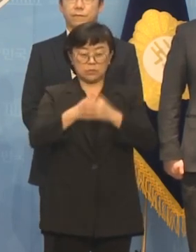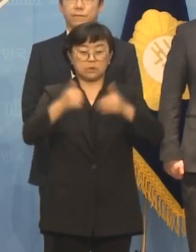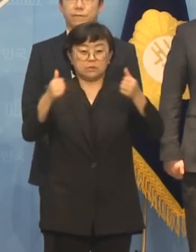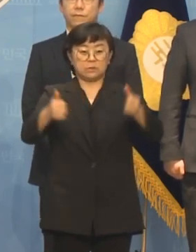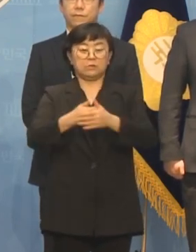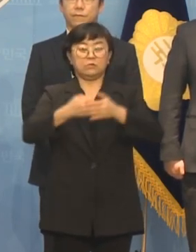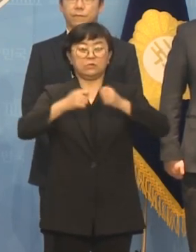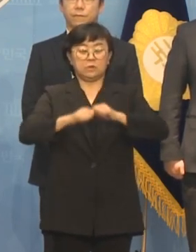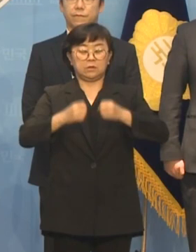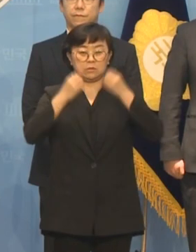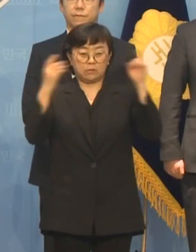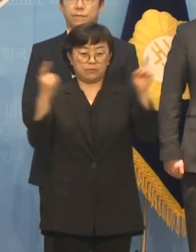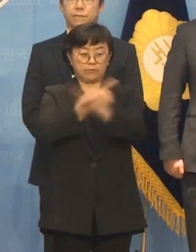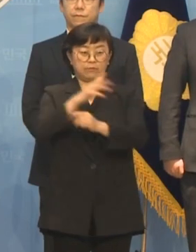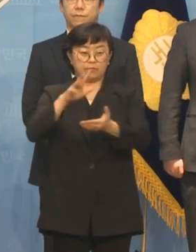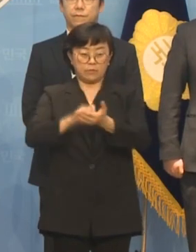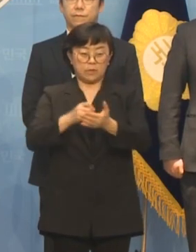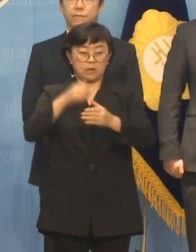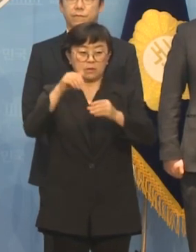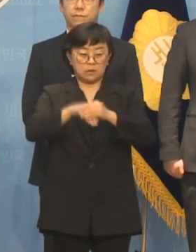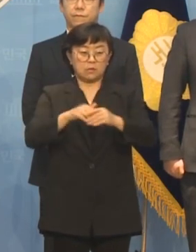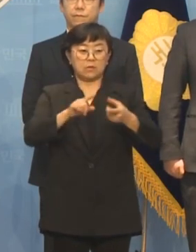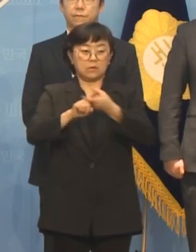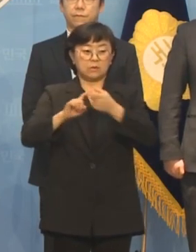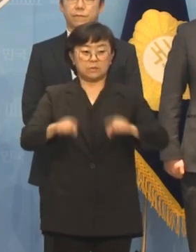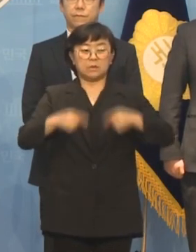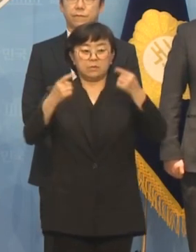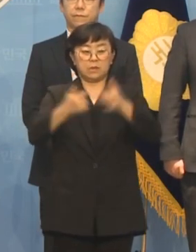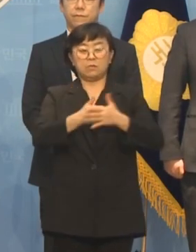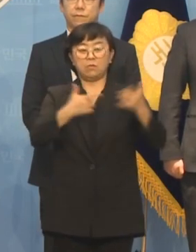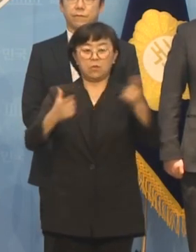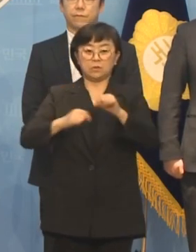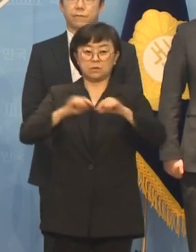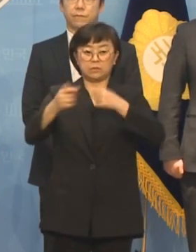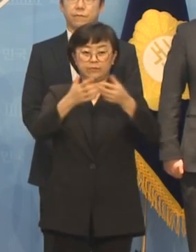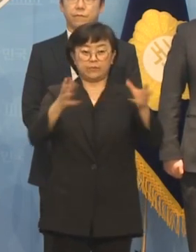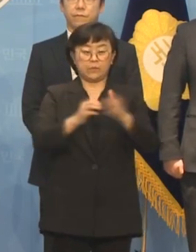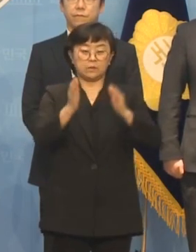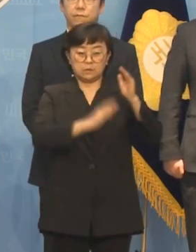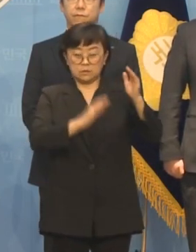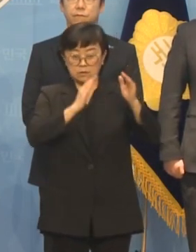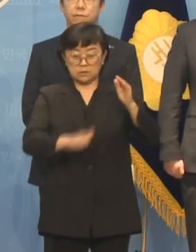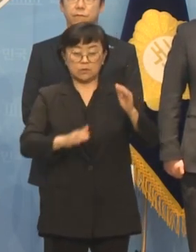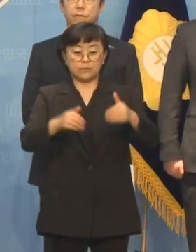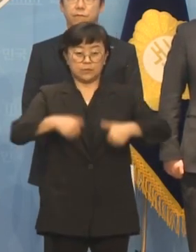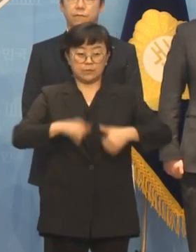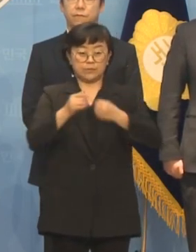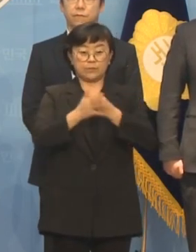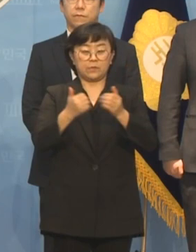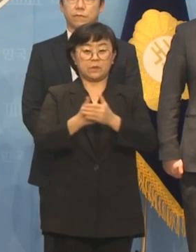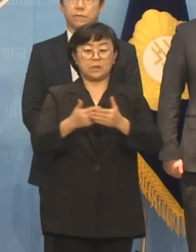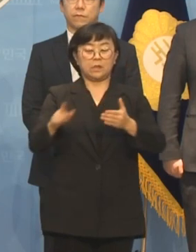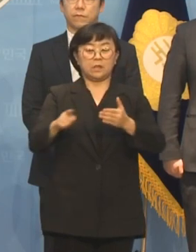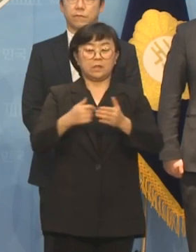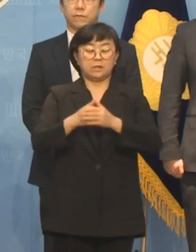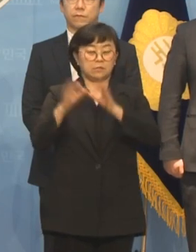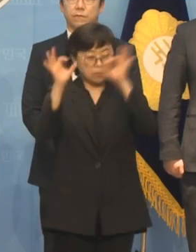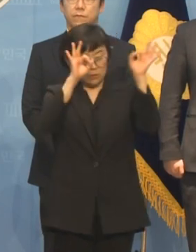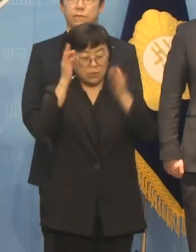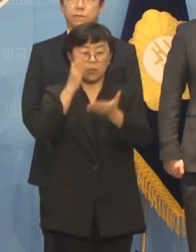구체적 개혁과제만큼은 선거연합에 참여한 모든 정당들이 절대적으로 협력해서 일말의 좌고우면